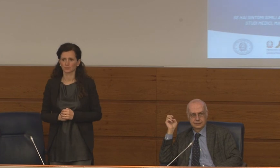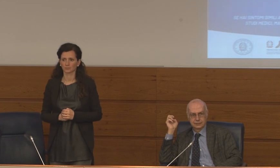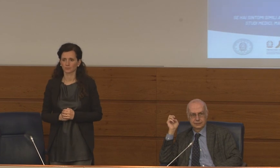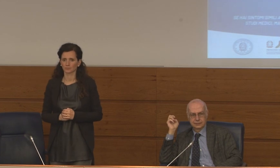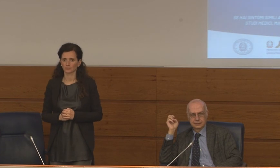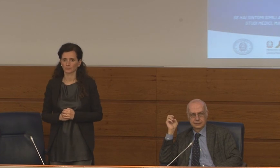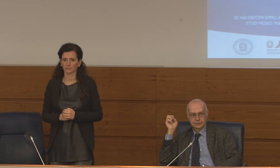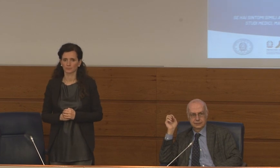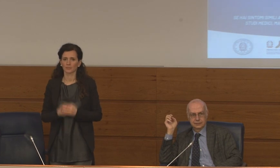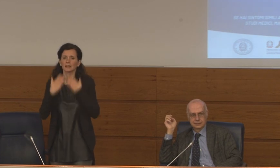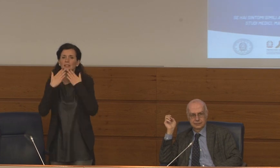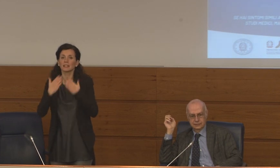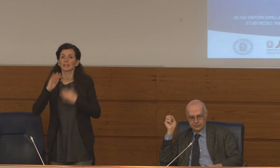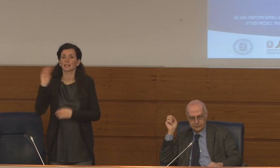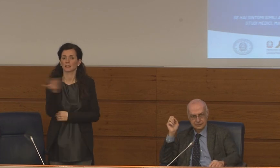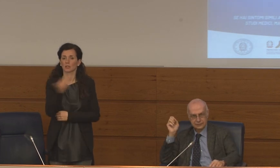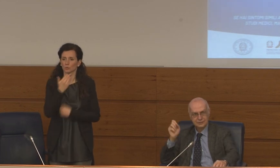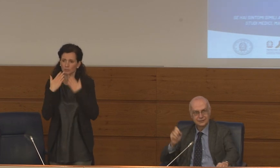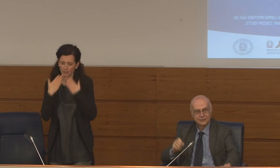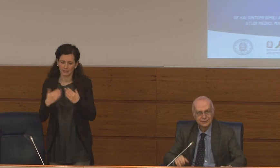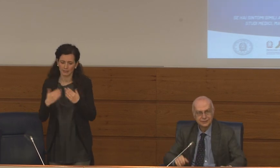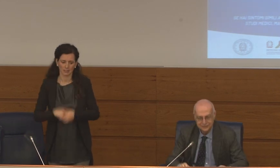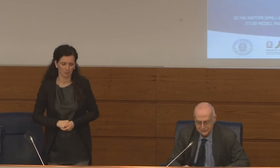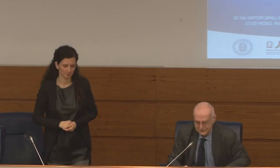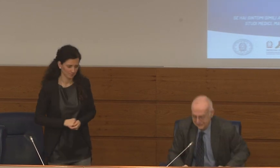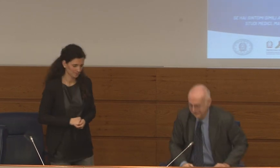grazie a tutti grazie